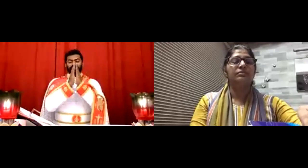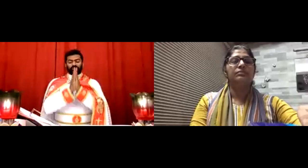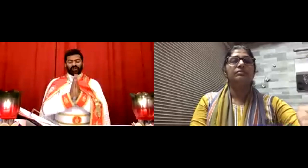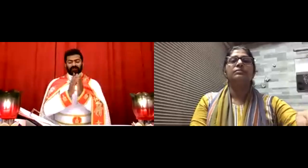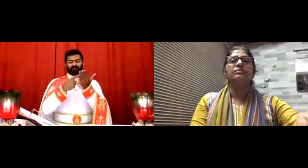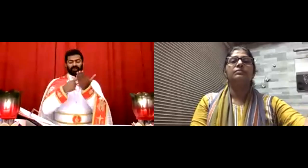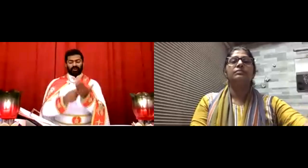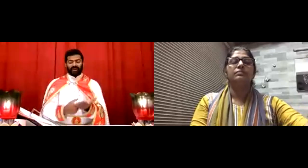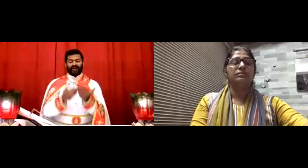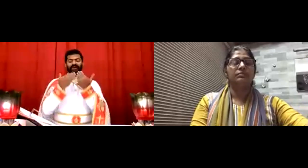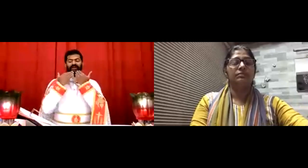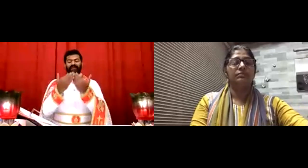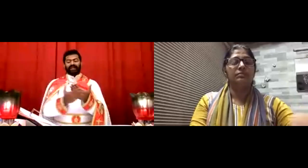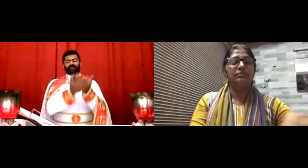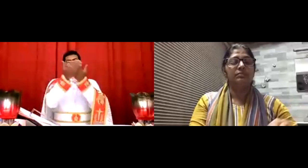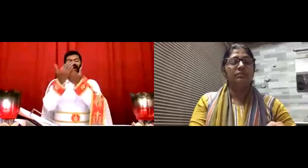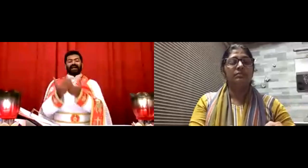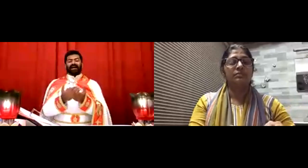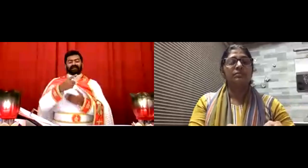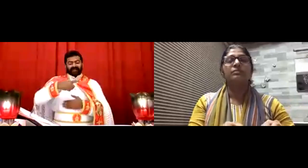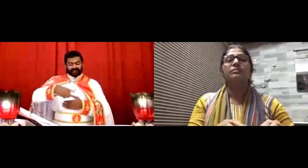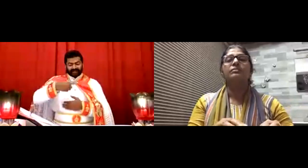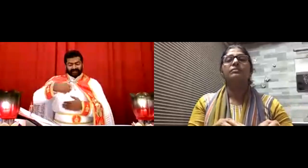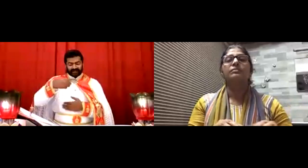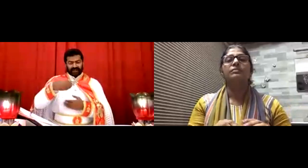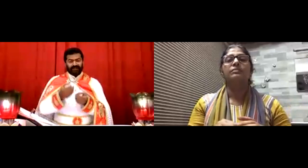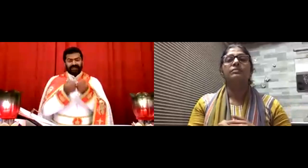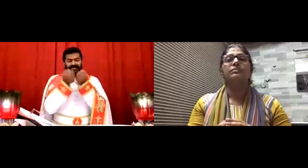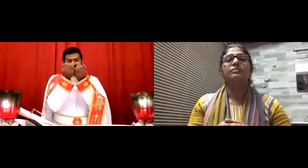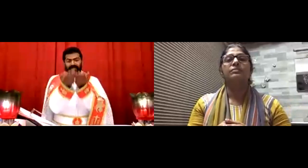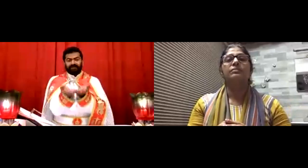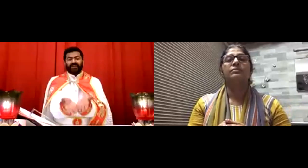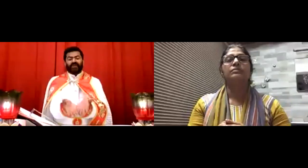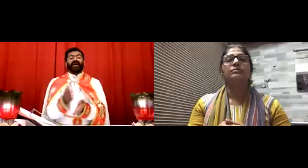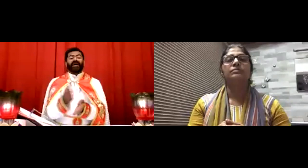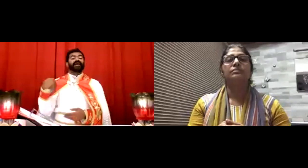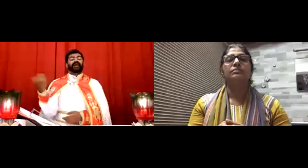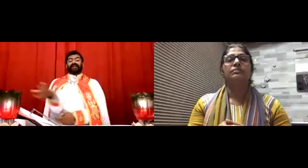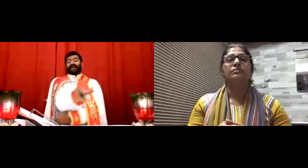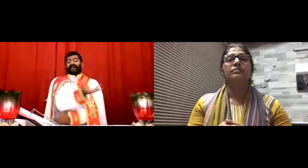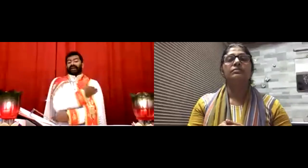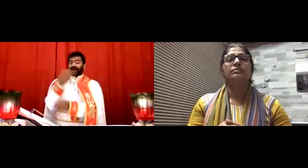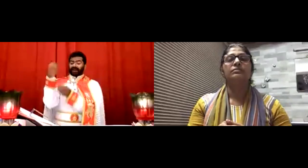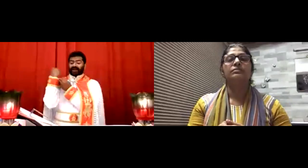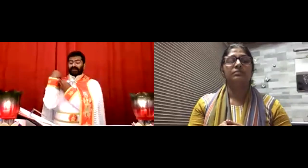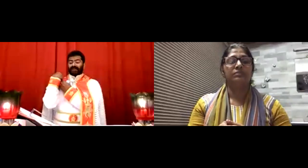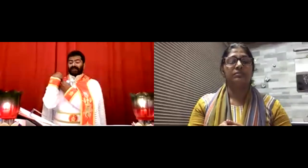കൃതജ്ഞതയും സ്തുതിയും ബഹുമാനവും കൃതജ്ഞതയും ആരാധനയും നിരന്തരം സമർപ്പിക്കുവാൻ